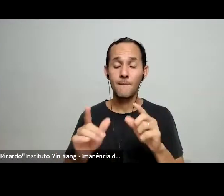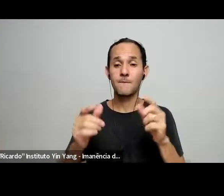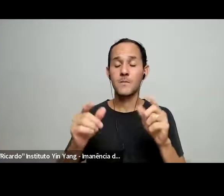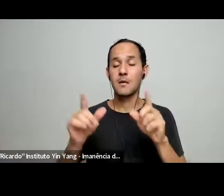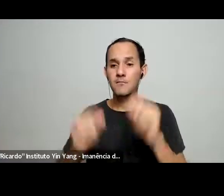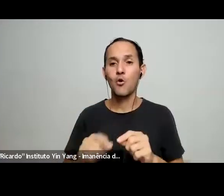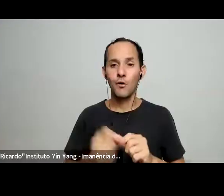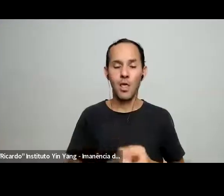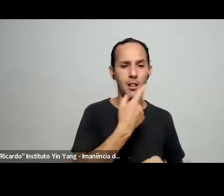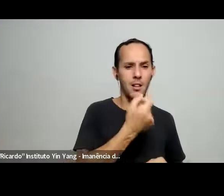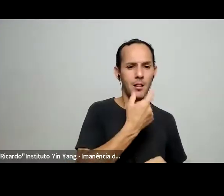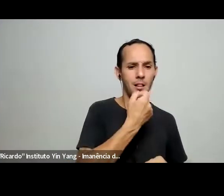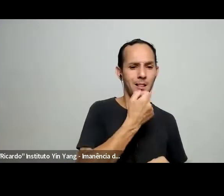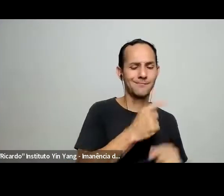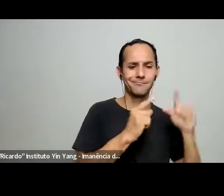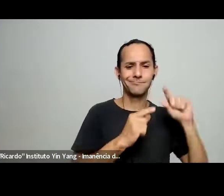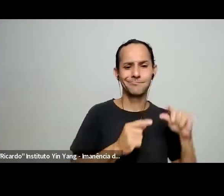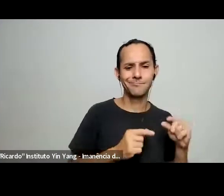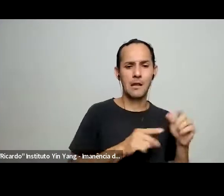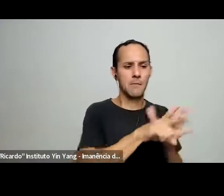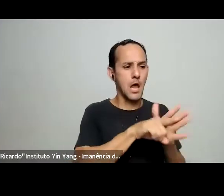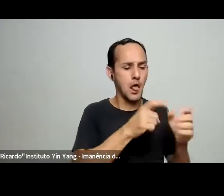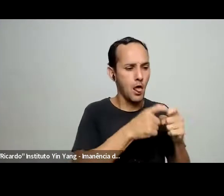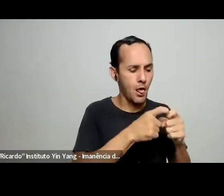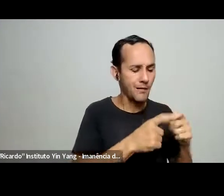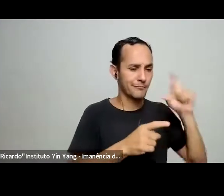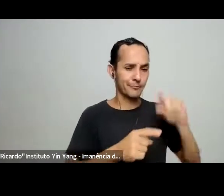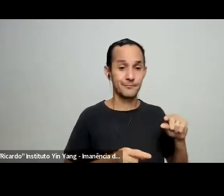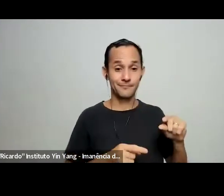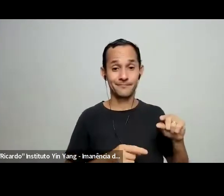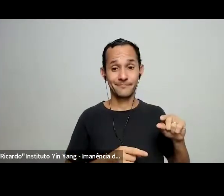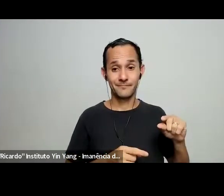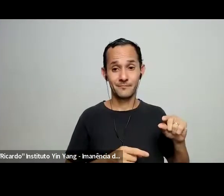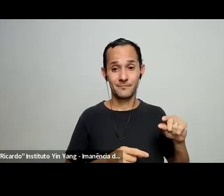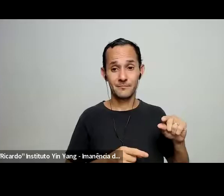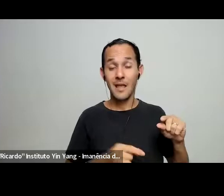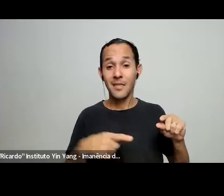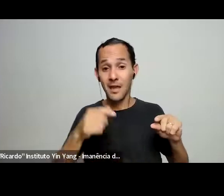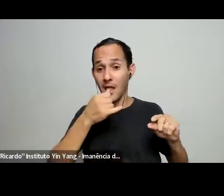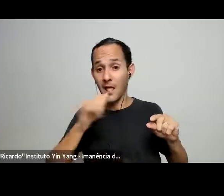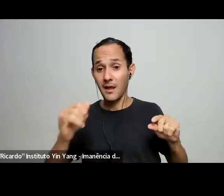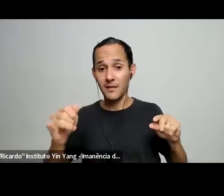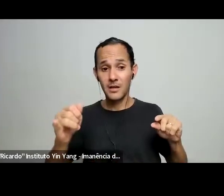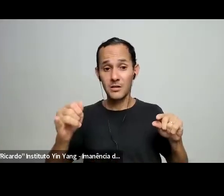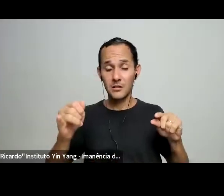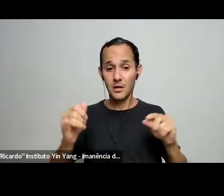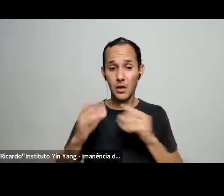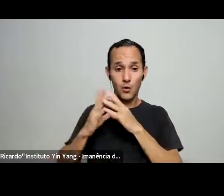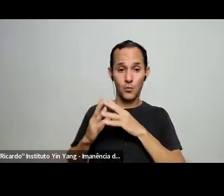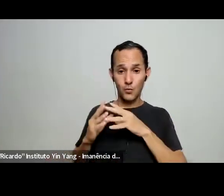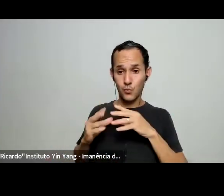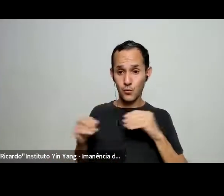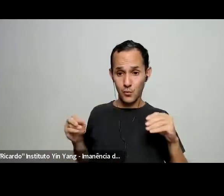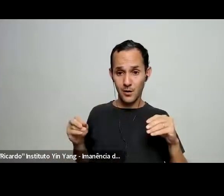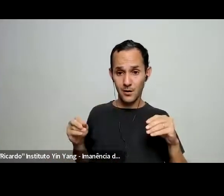de alopatias, menos remédios, menos consultas. Se a energia que cura fosse vendida em dragas, qual seria a